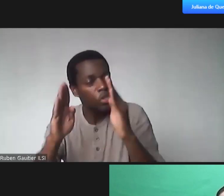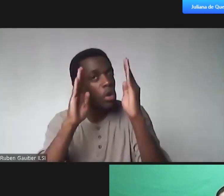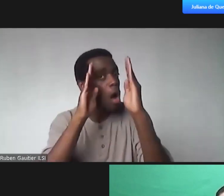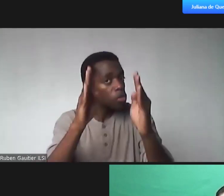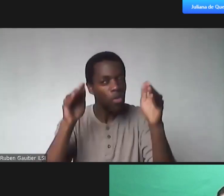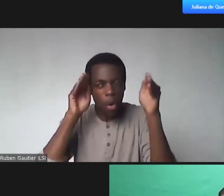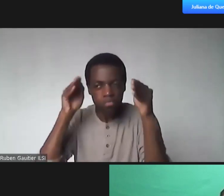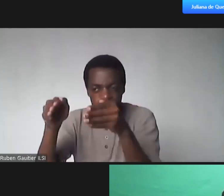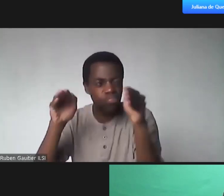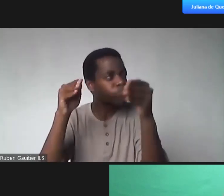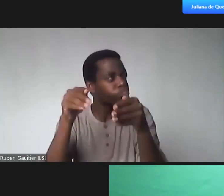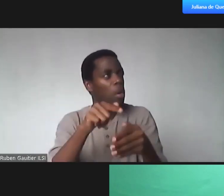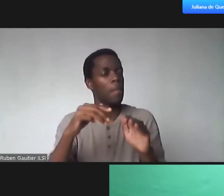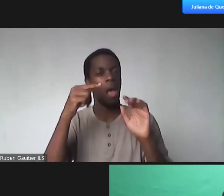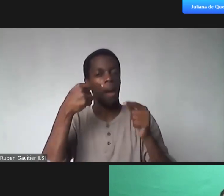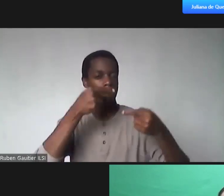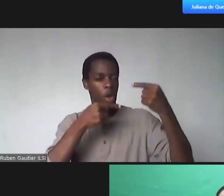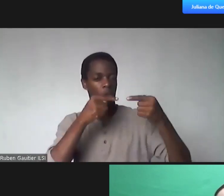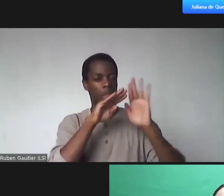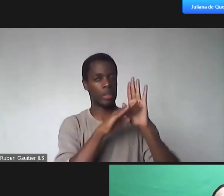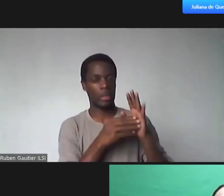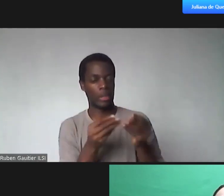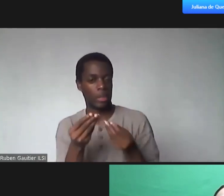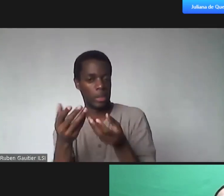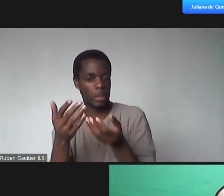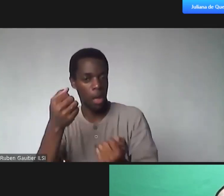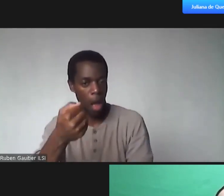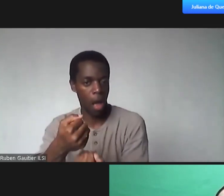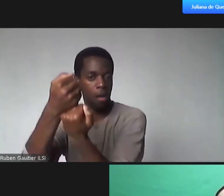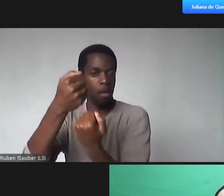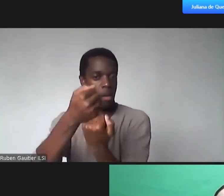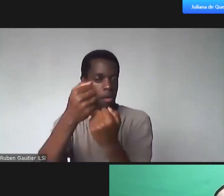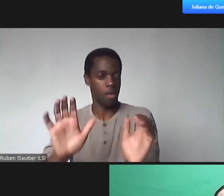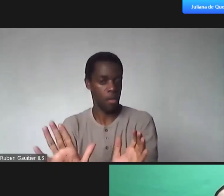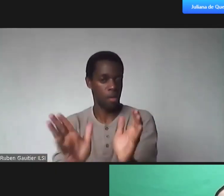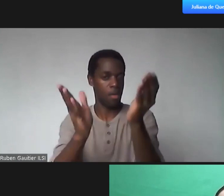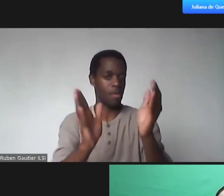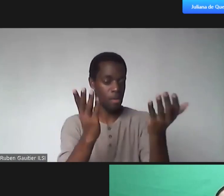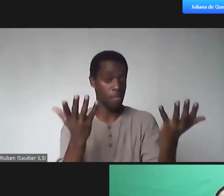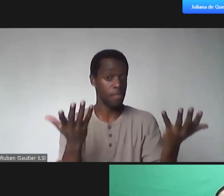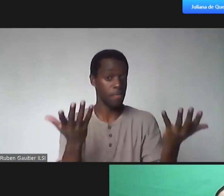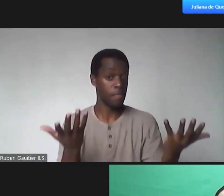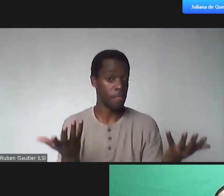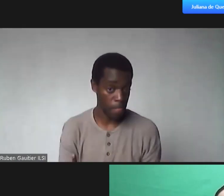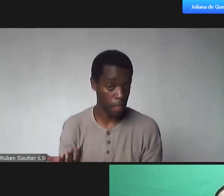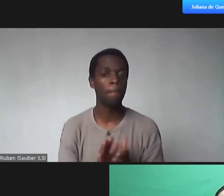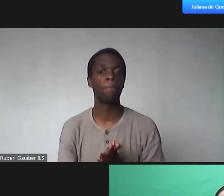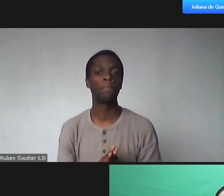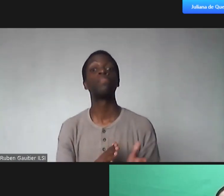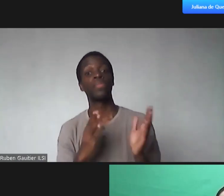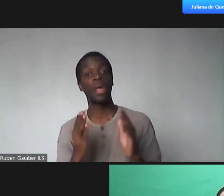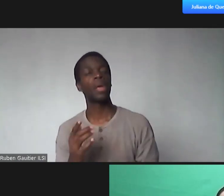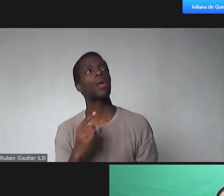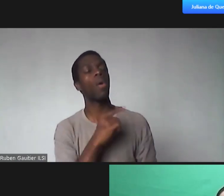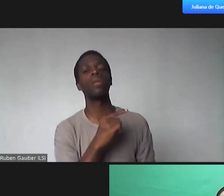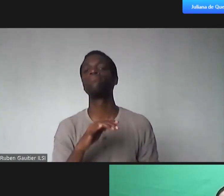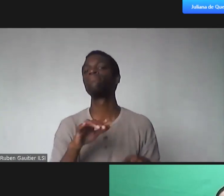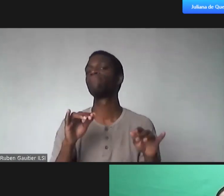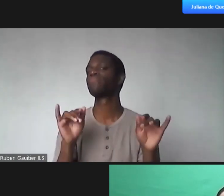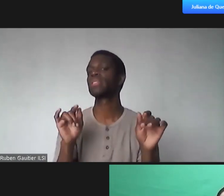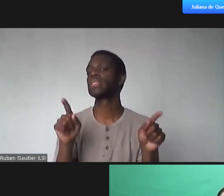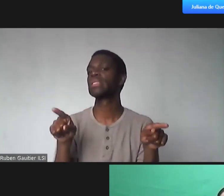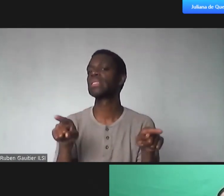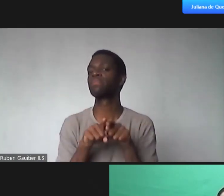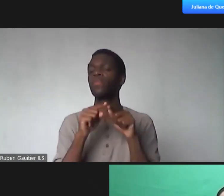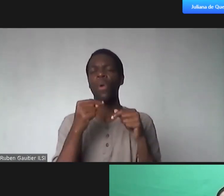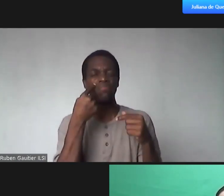ofrecen los técnicos y gerentes el gobierno, el ministerio, una representación estructurada que puede evaluarse comparativamente. Así